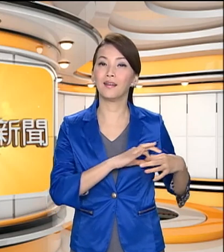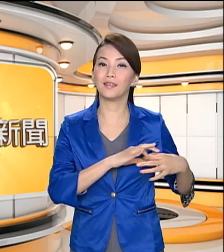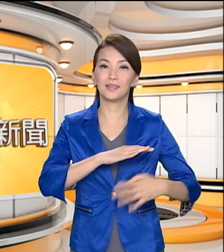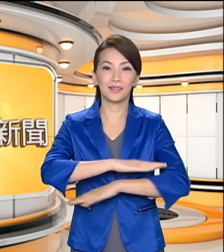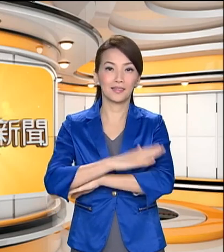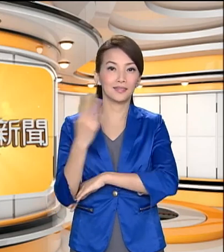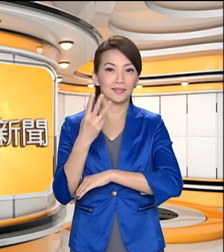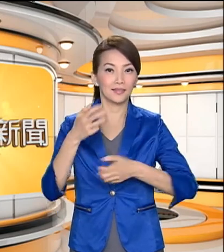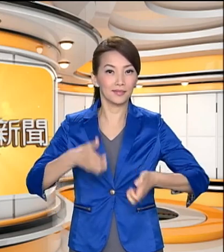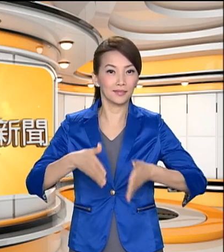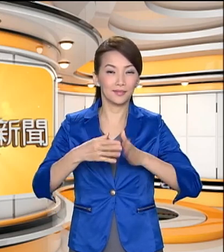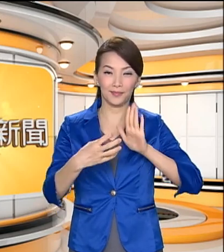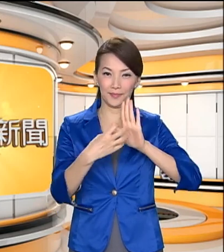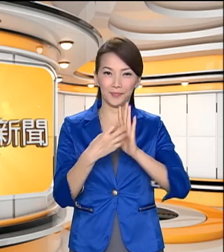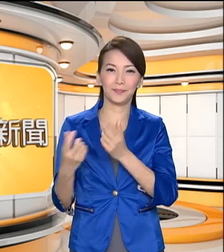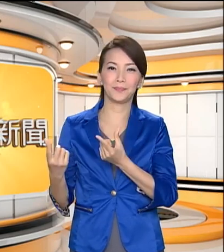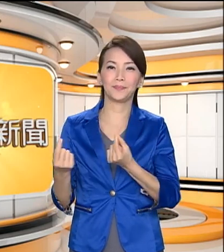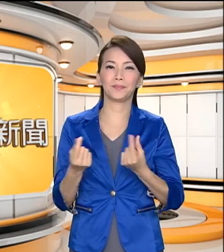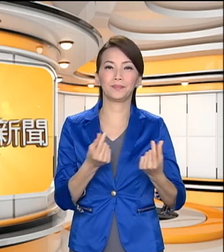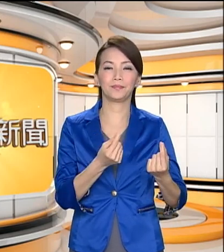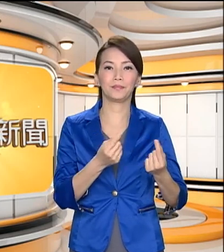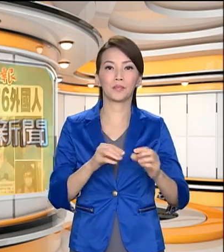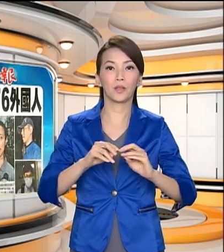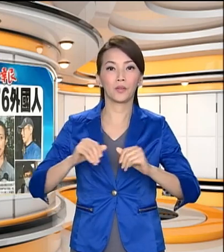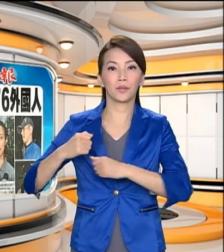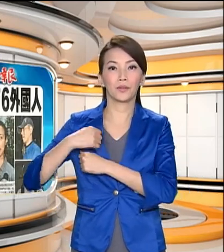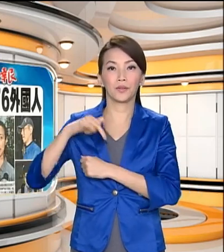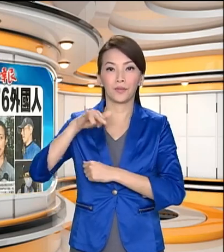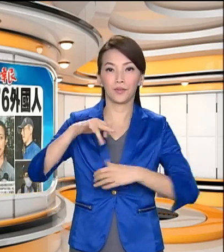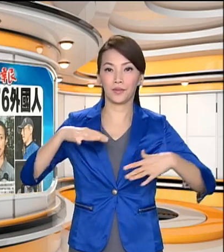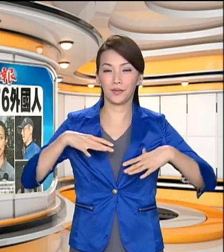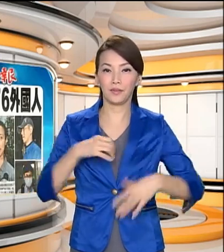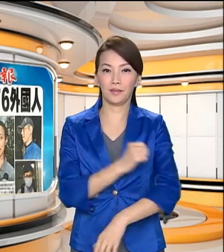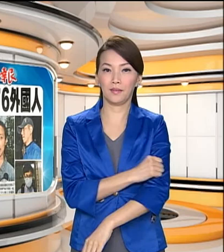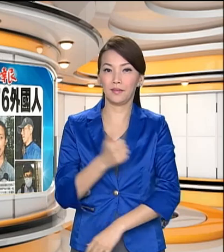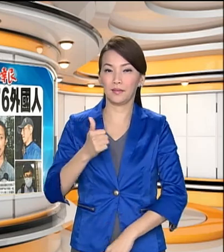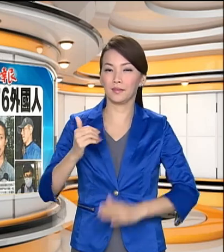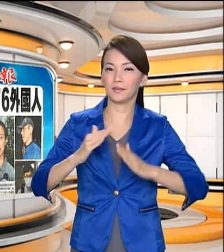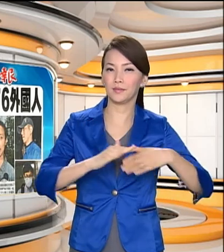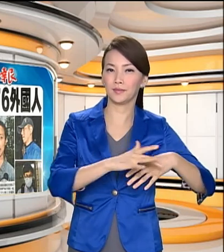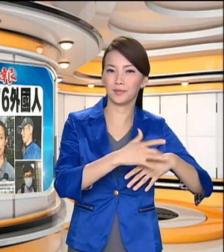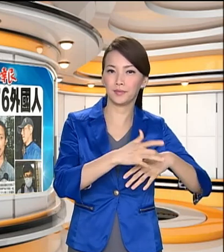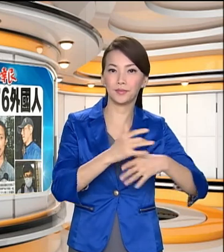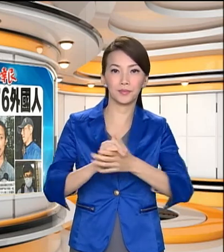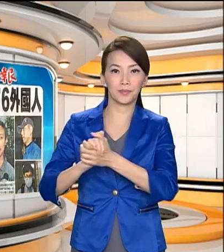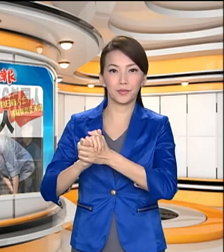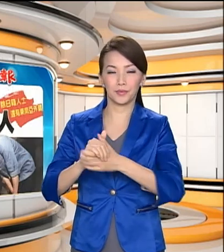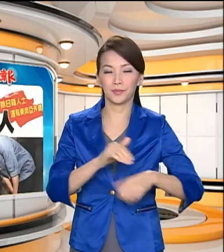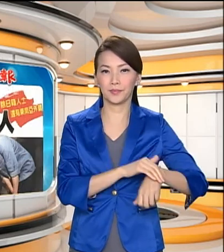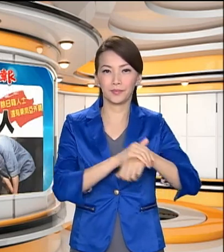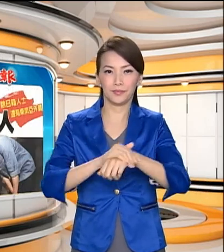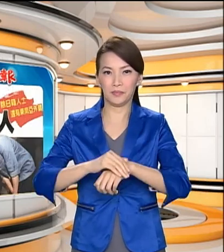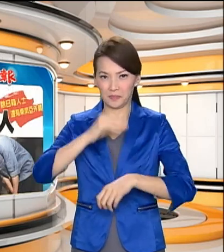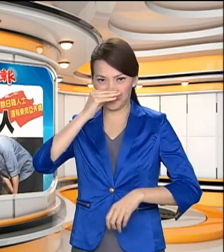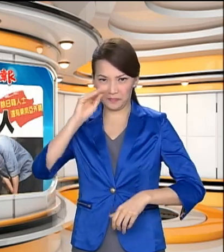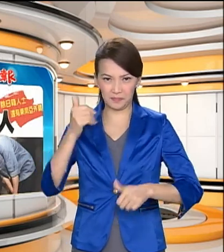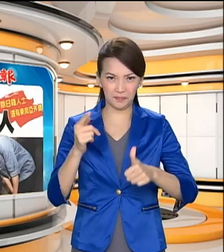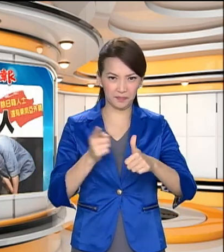来关心各大报的头条焦点。今天三大报头条都是陆军飞官老乃成违纪带着亲